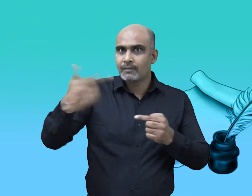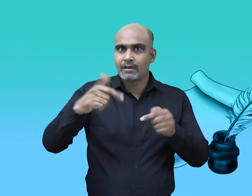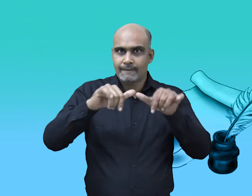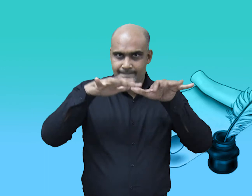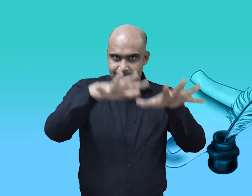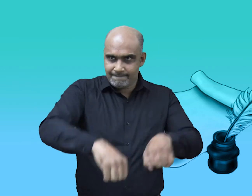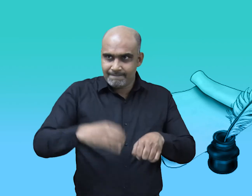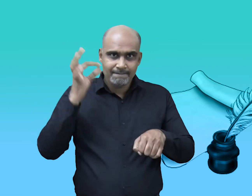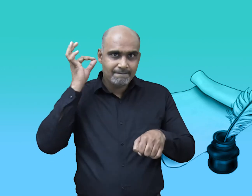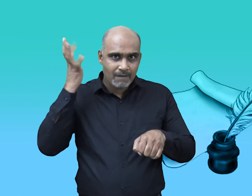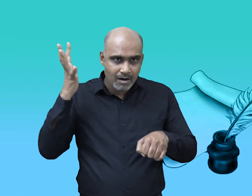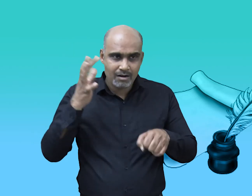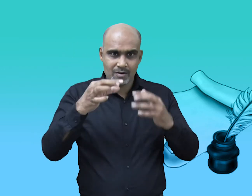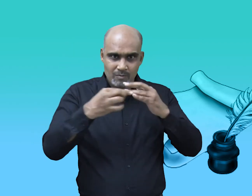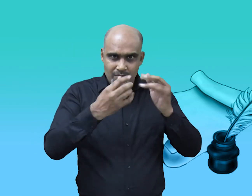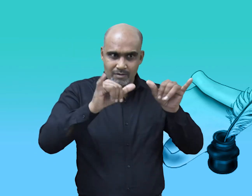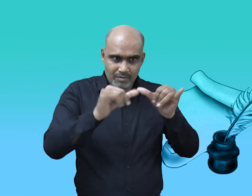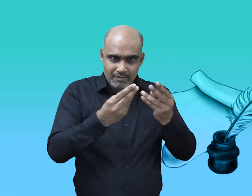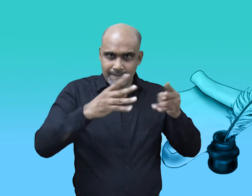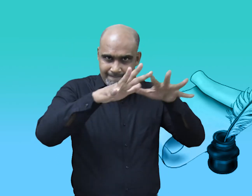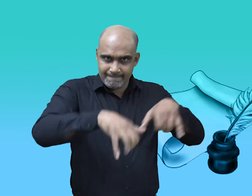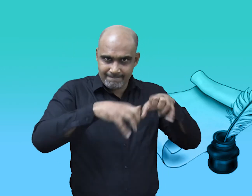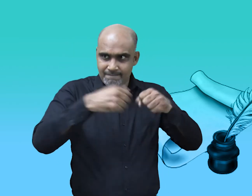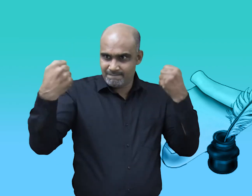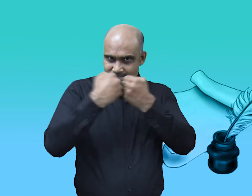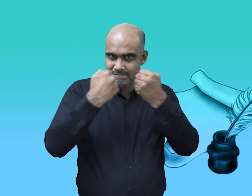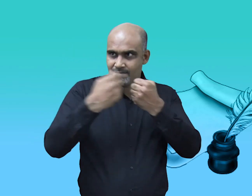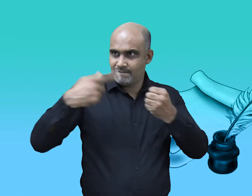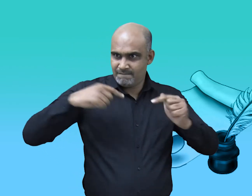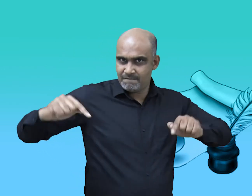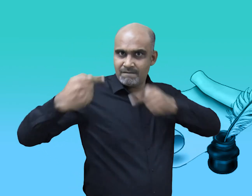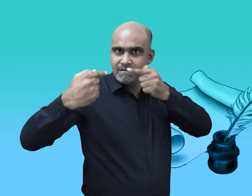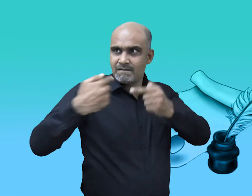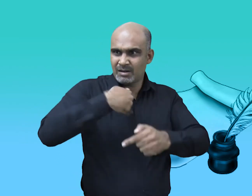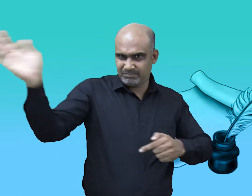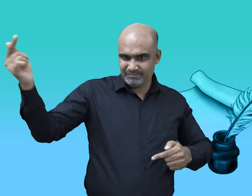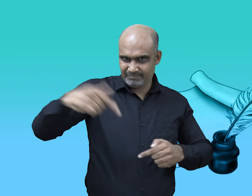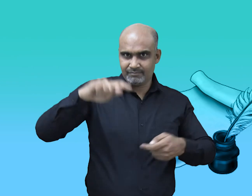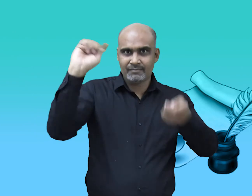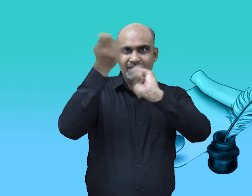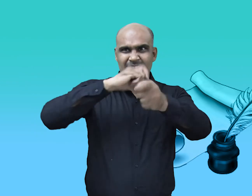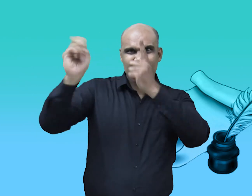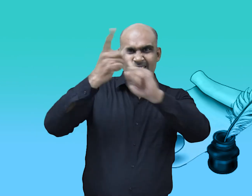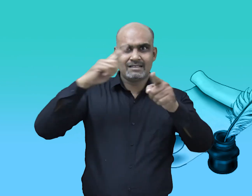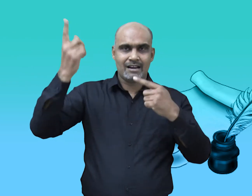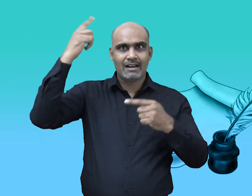थे, देशवासियों पर हमला करते थे और हमारे देश की संपदाओं को लूट कर ले जाते थे, तो उस